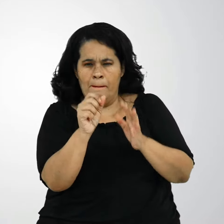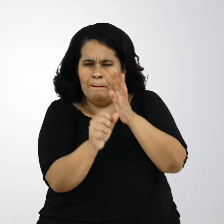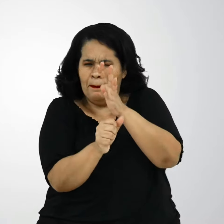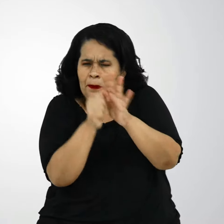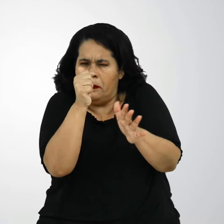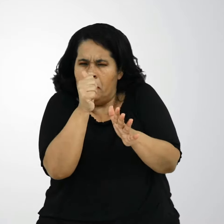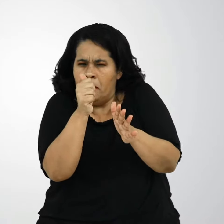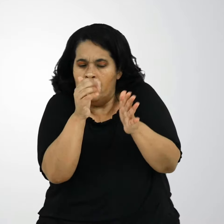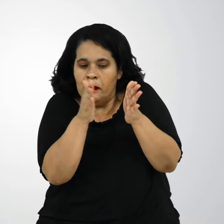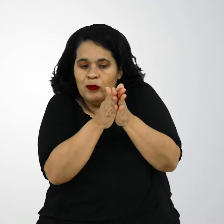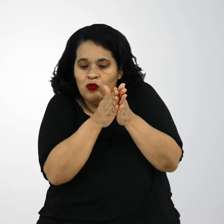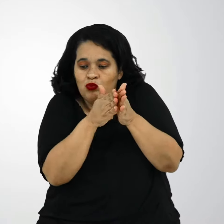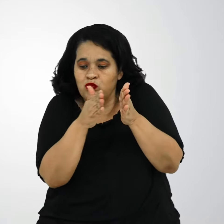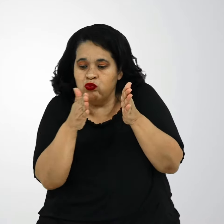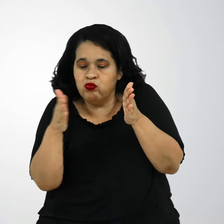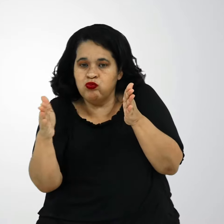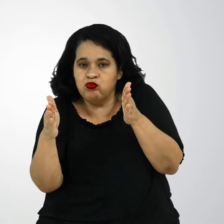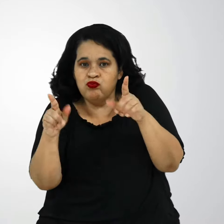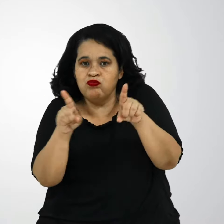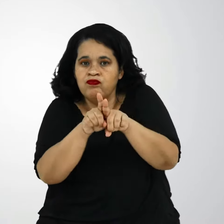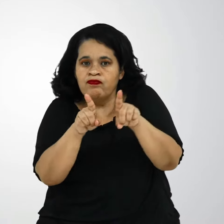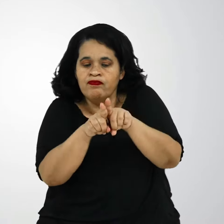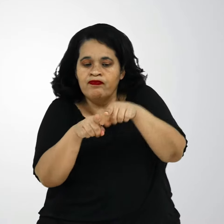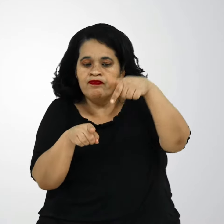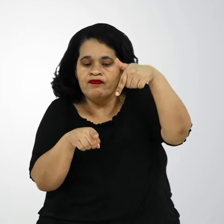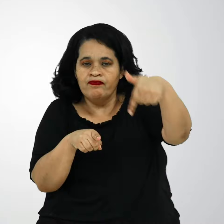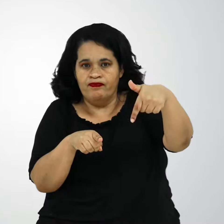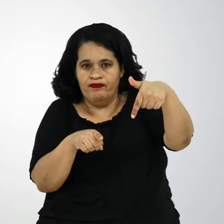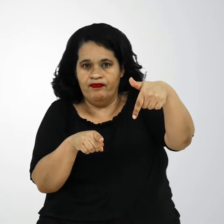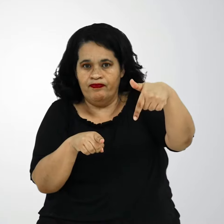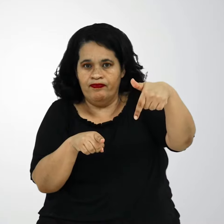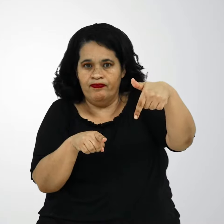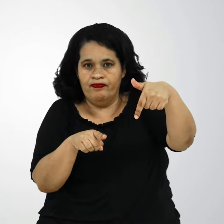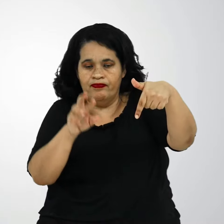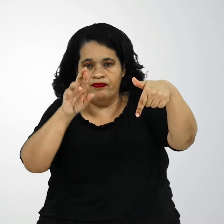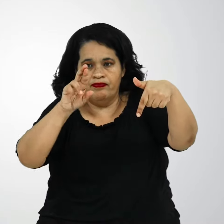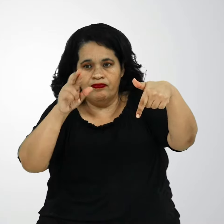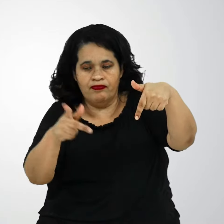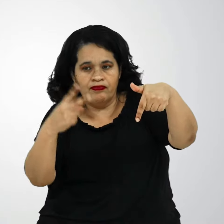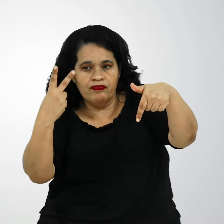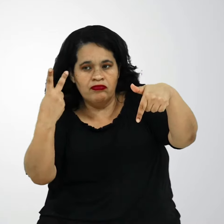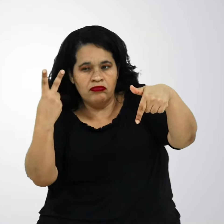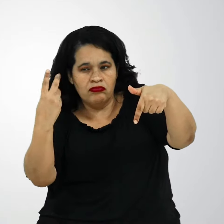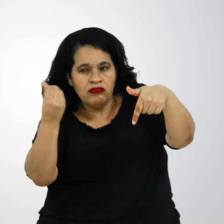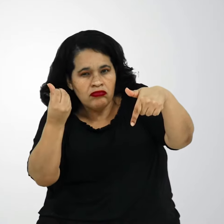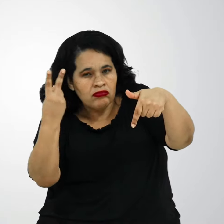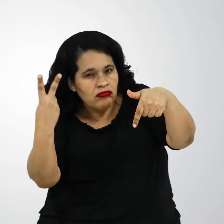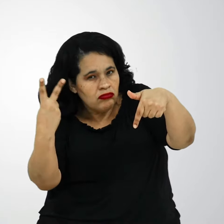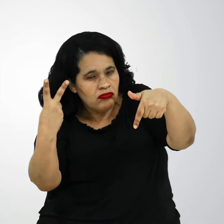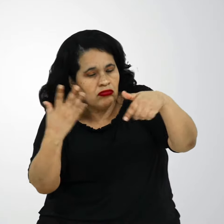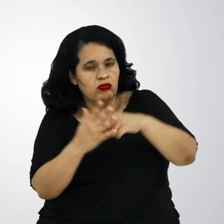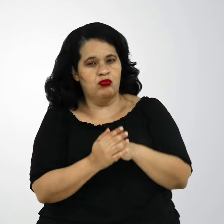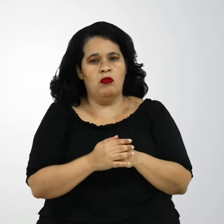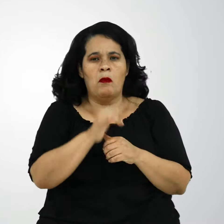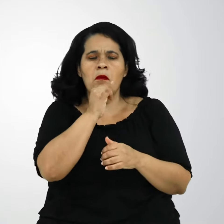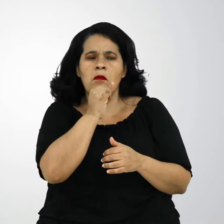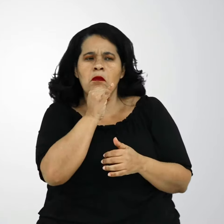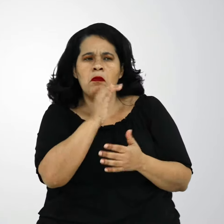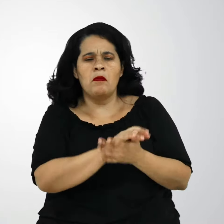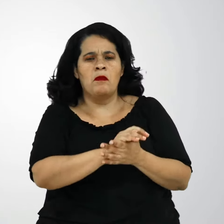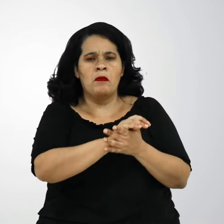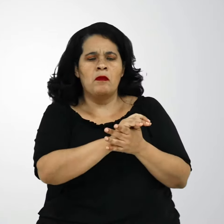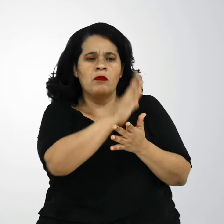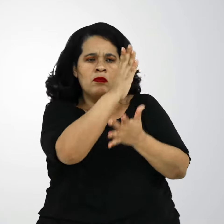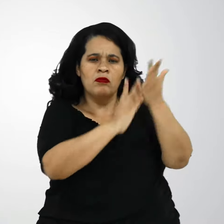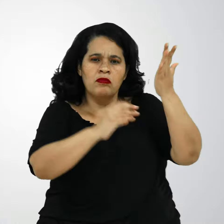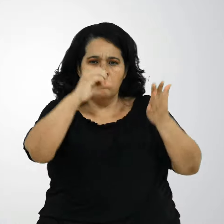dessa visão das 70 semanas, né? Os 7 e os 62. Ok. Eu estou olhando aqui para o capítulo 9, o versículo 25